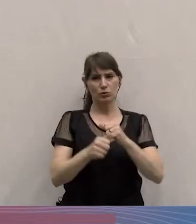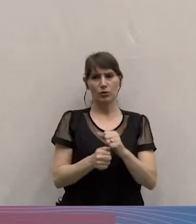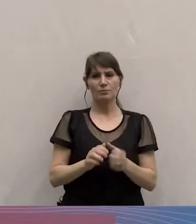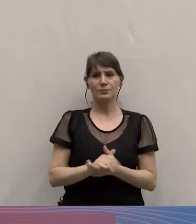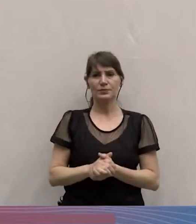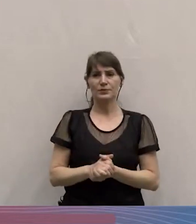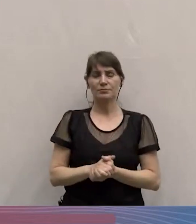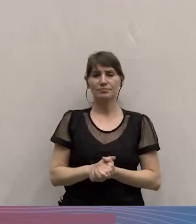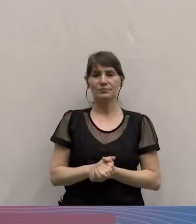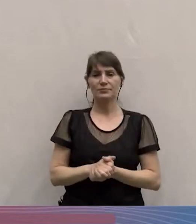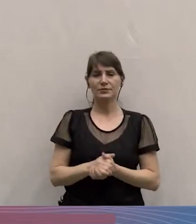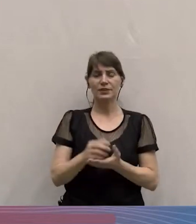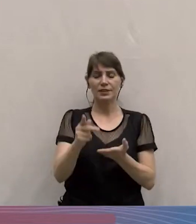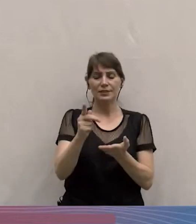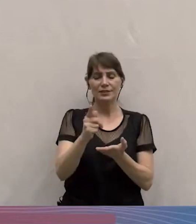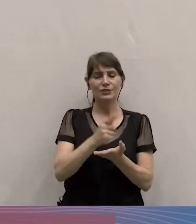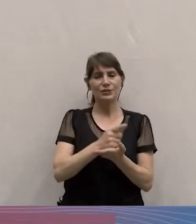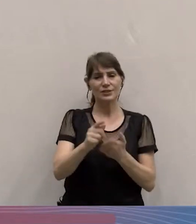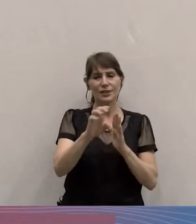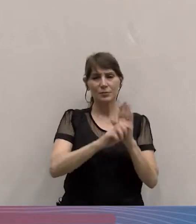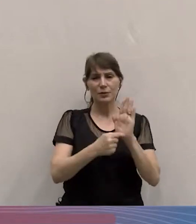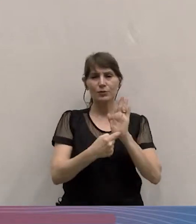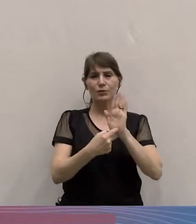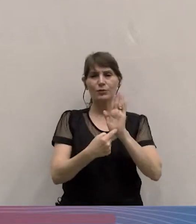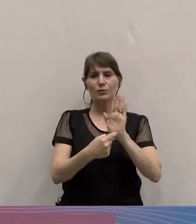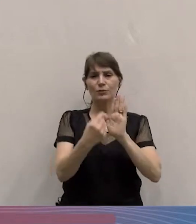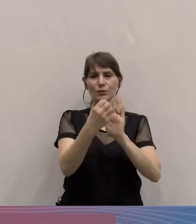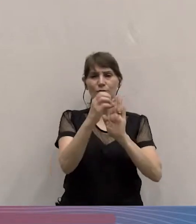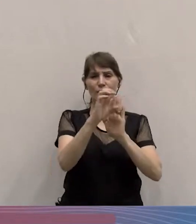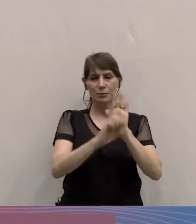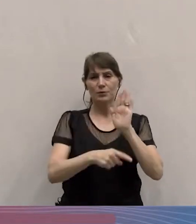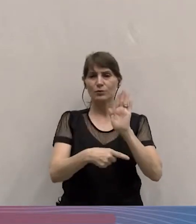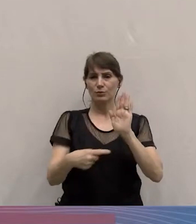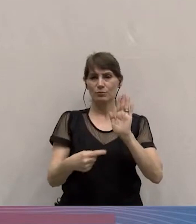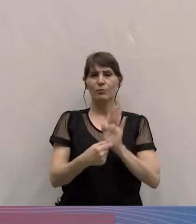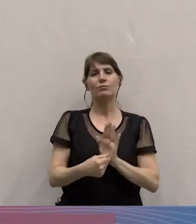essa criação registrada em Gênesis capítulo 1.